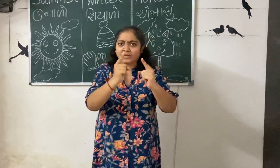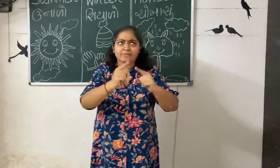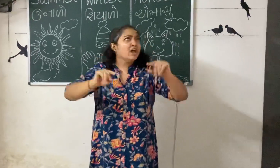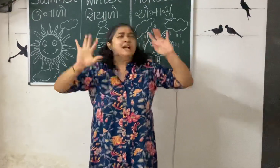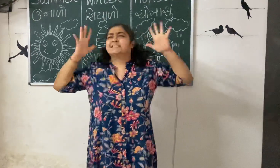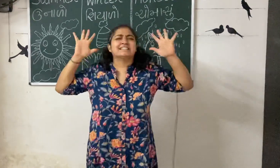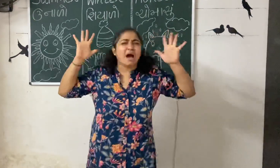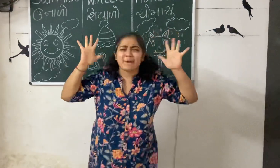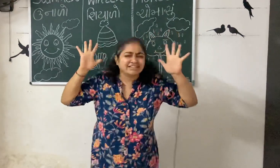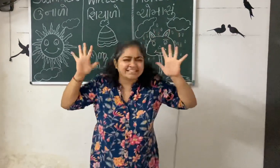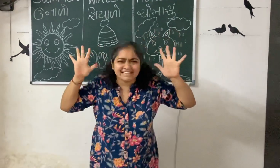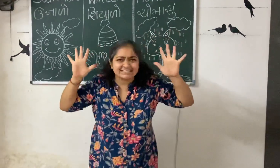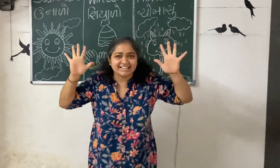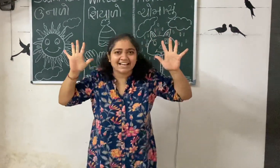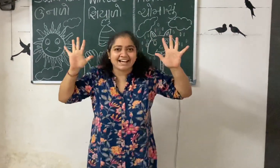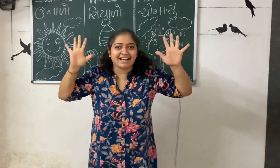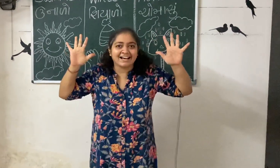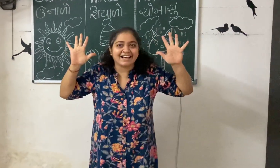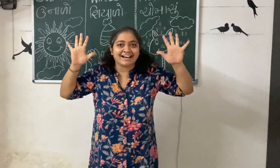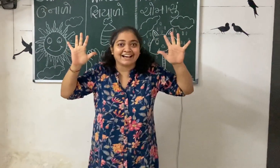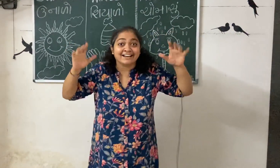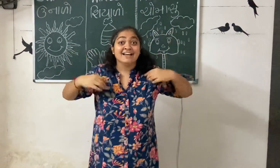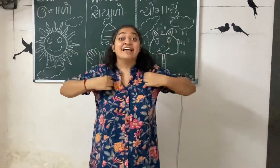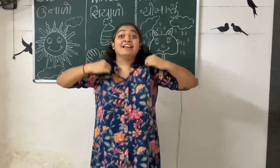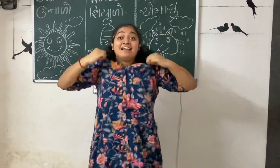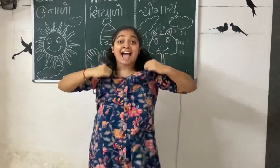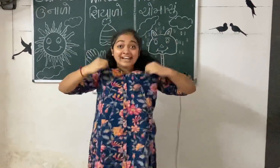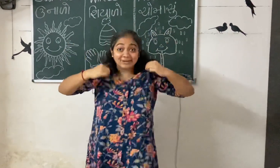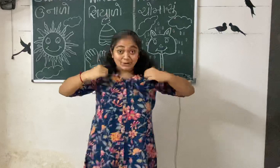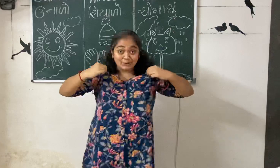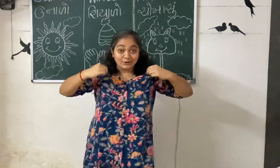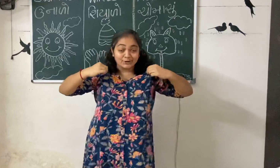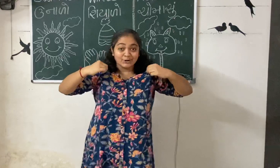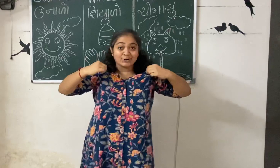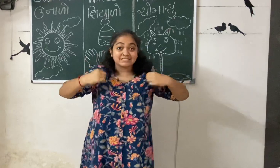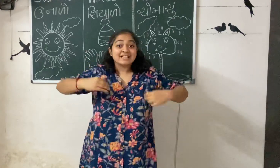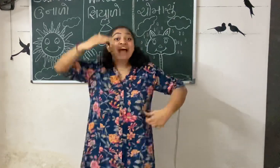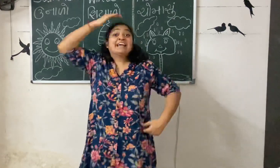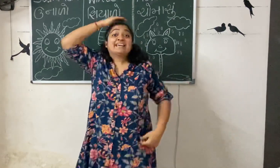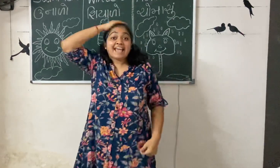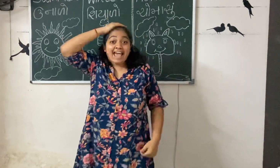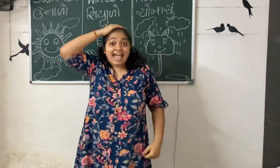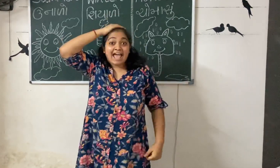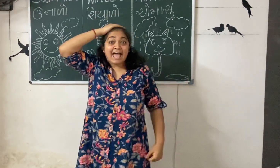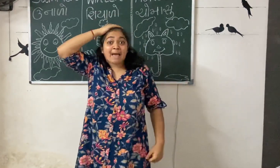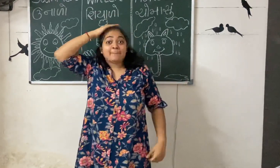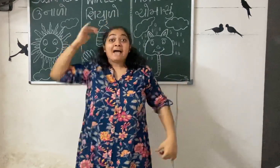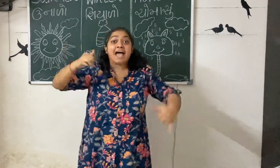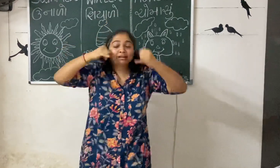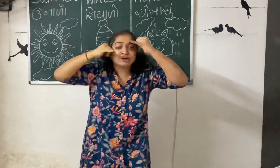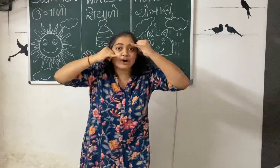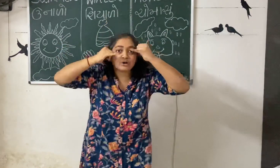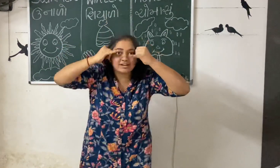summer सीजन Light clothes, cap and goggles